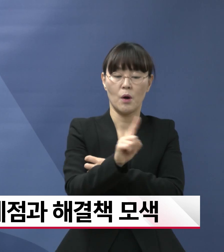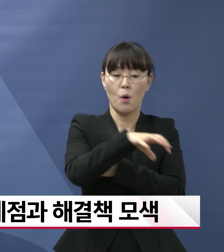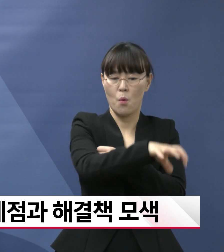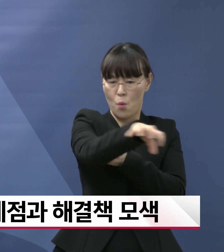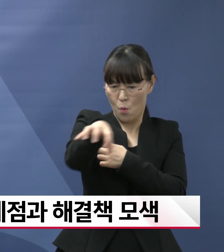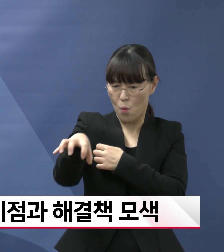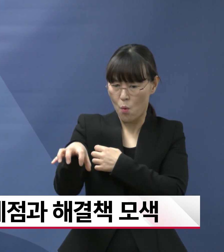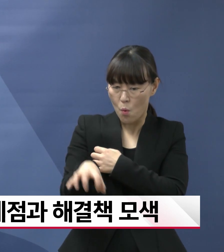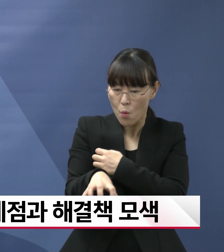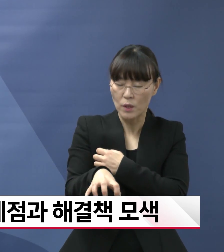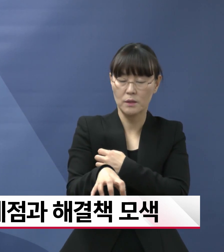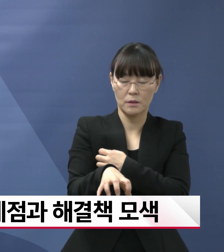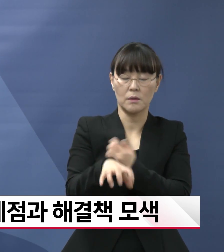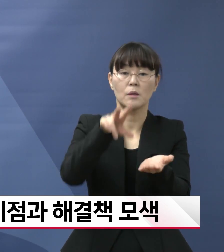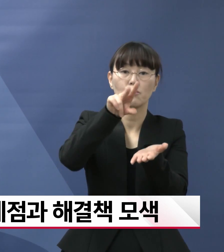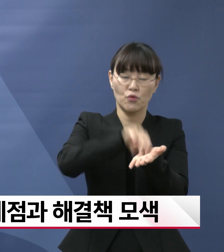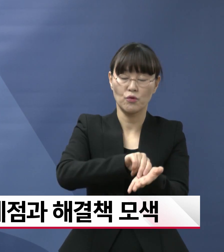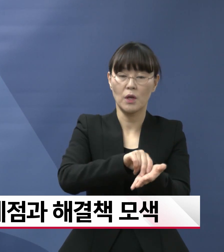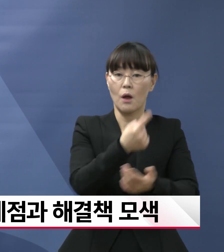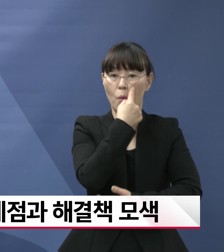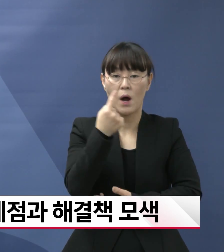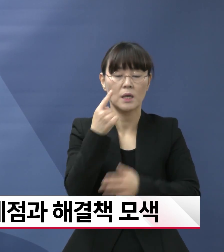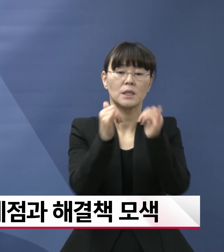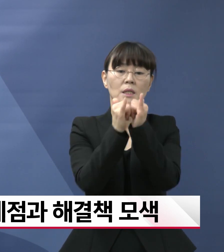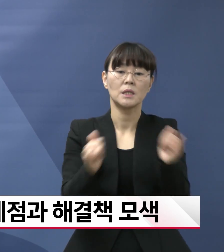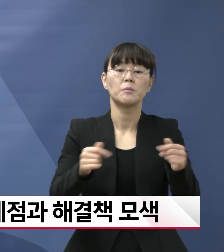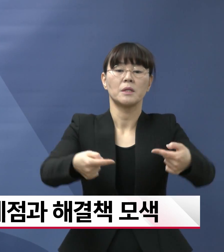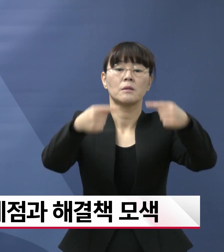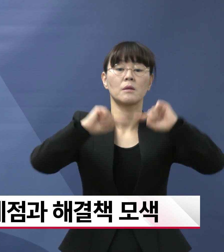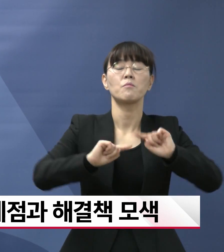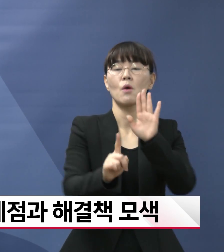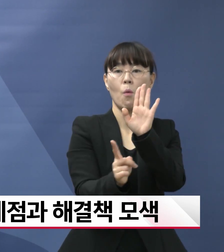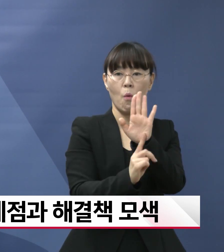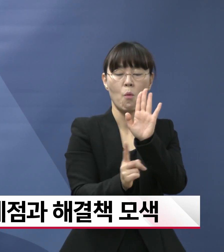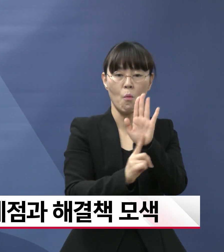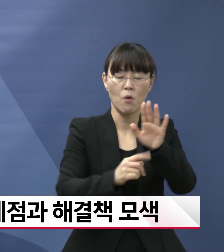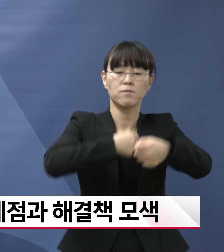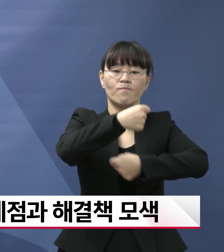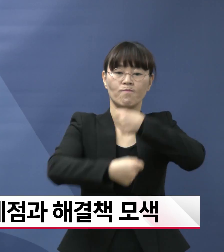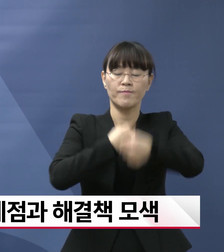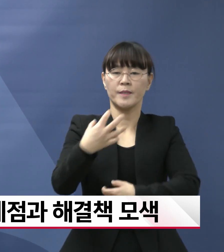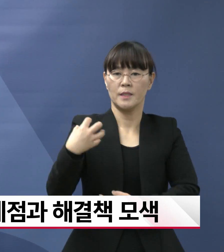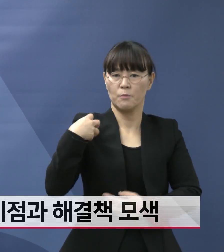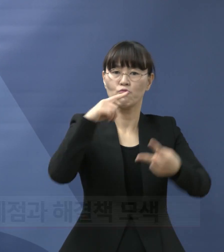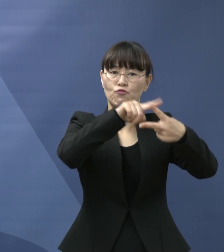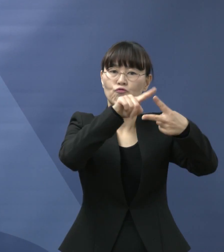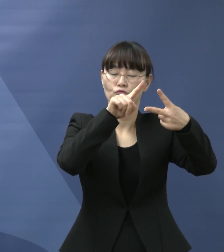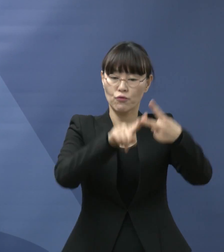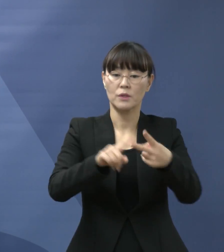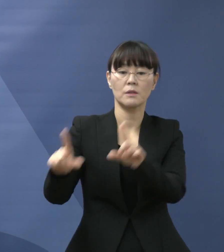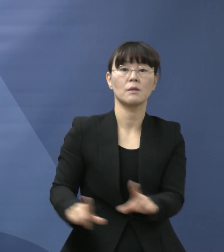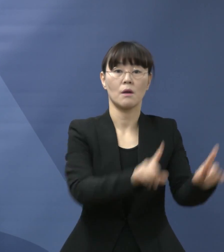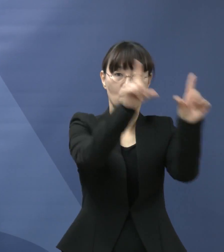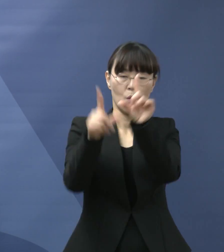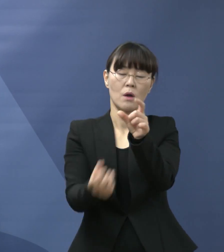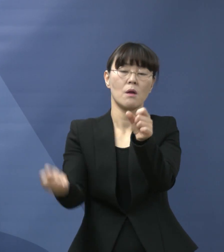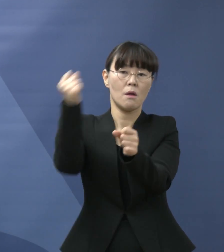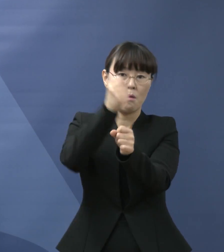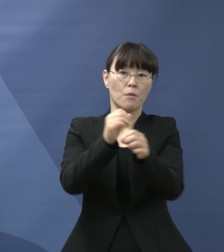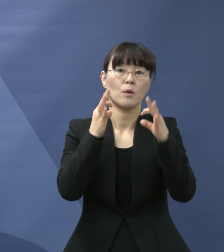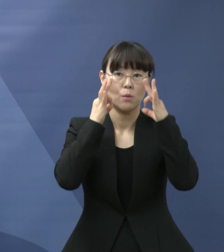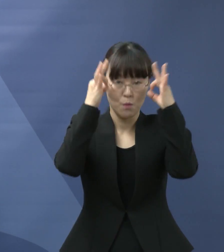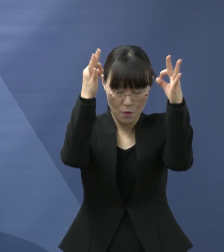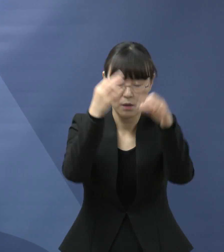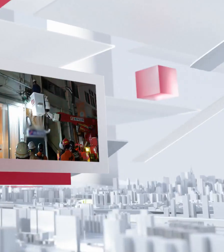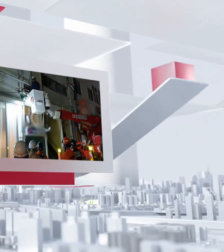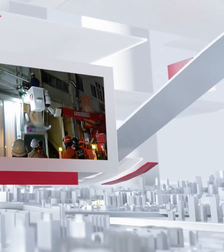이행 가능 과제 발굴, 시민 참여와 홍보 등을 통해 자율과 책임에 기반한 일상회복 전환에 만전을 기하겠습니다.